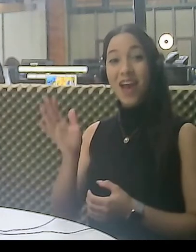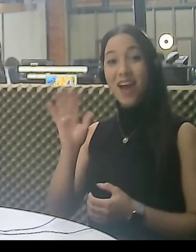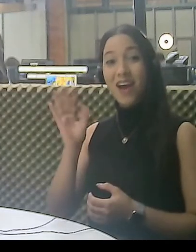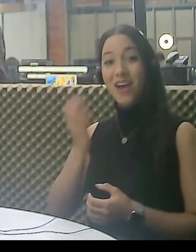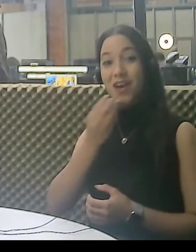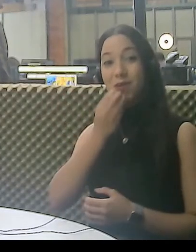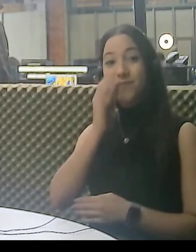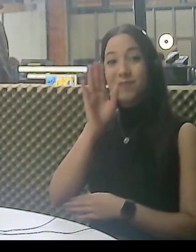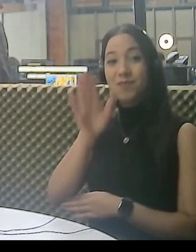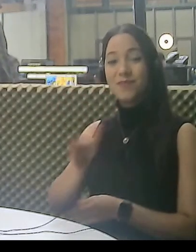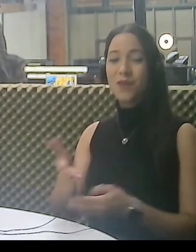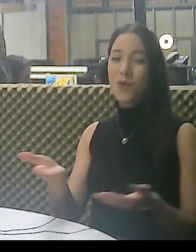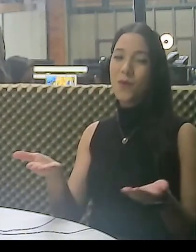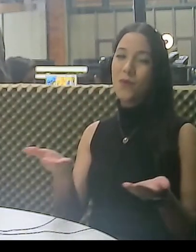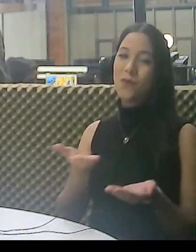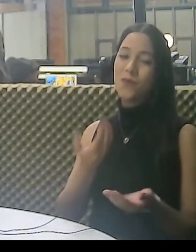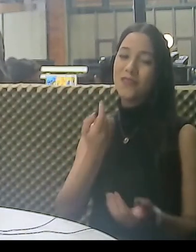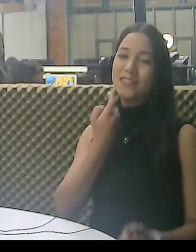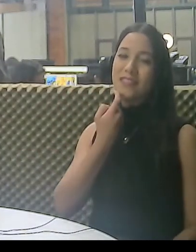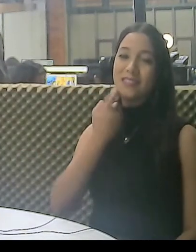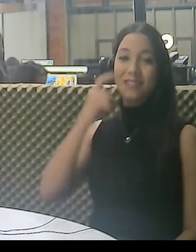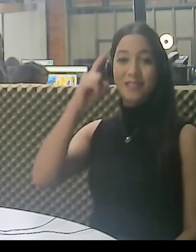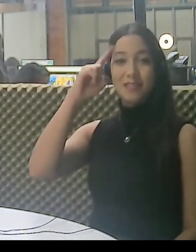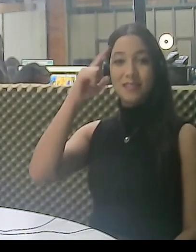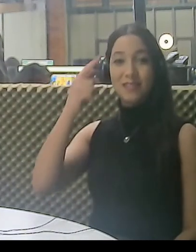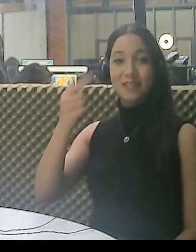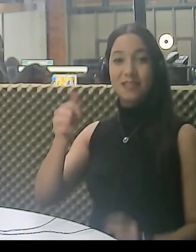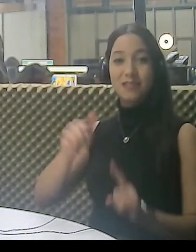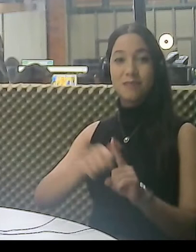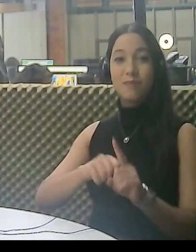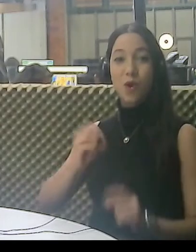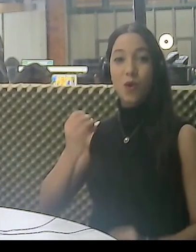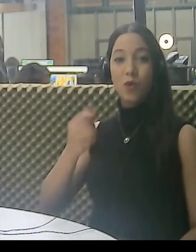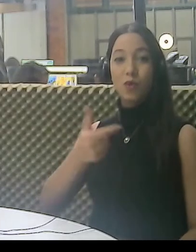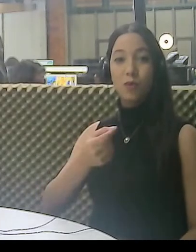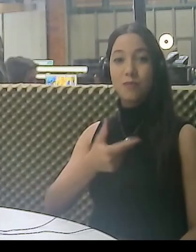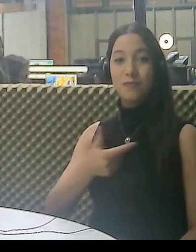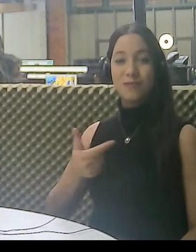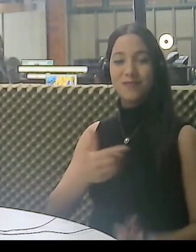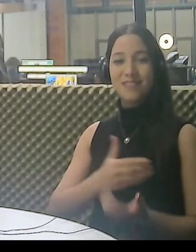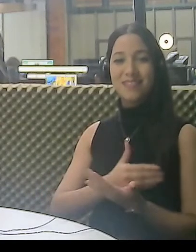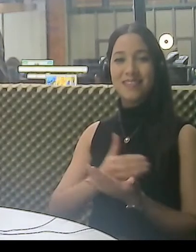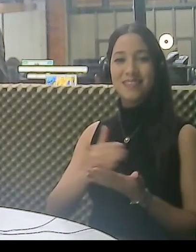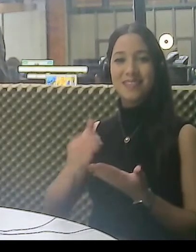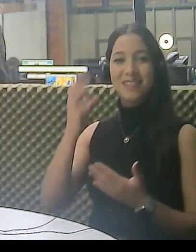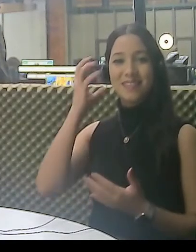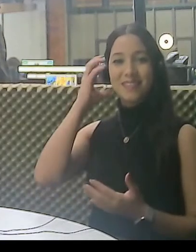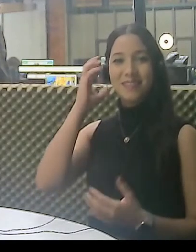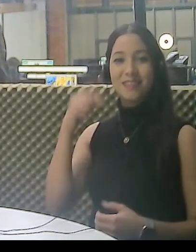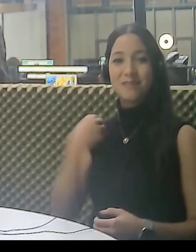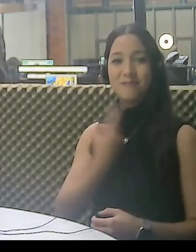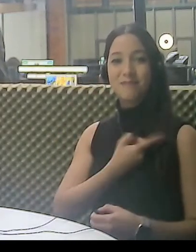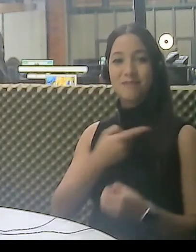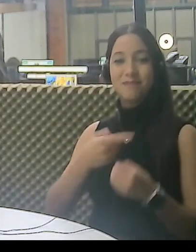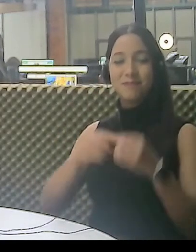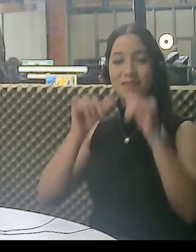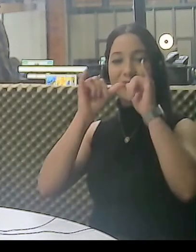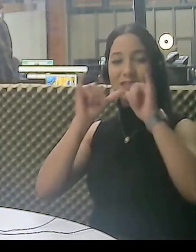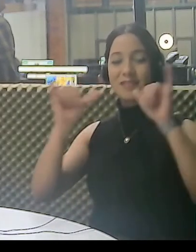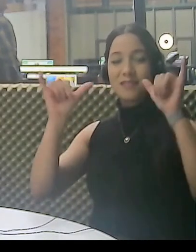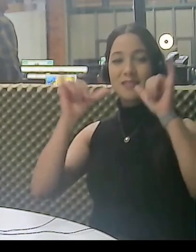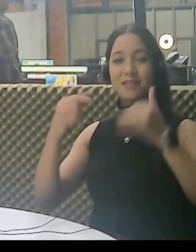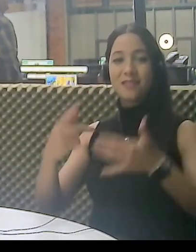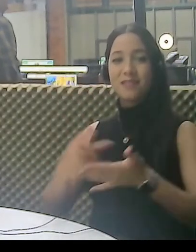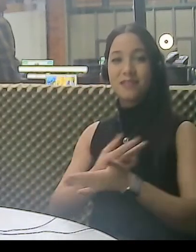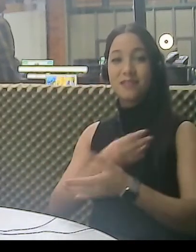Olá, boa tarde. Hoje é sexta-feira, dia 7 de outubro de 2022. Está no ar a Rádio Nossa Cidade com um boletim de notícias